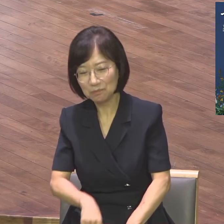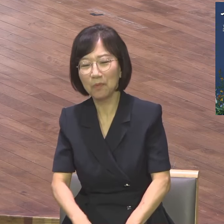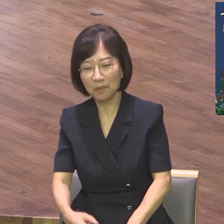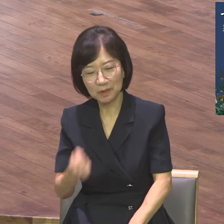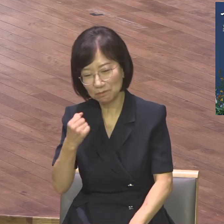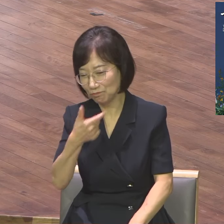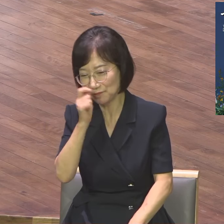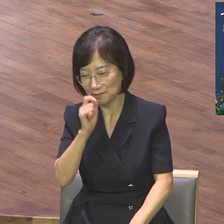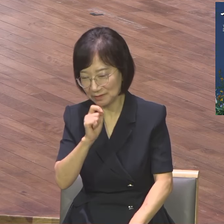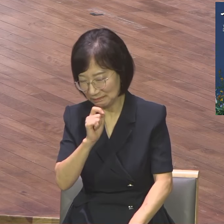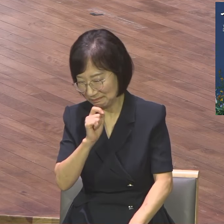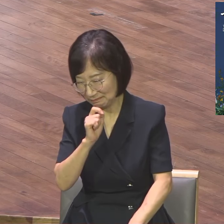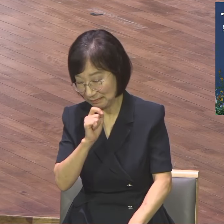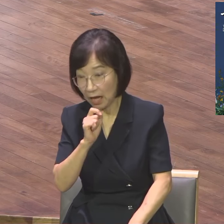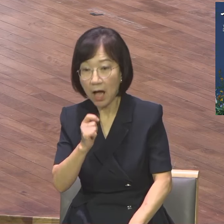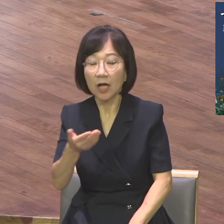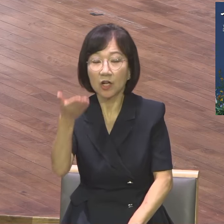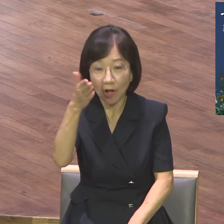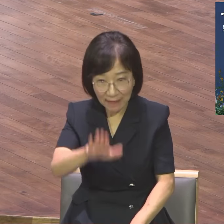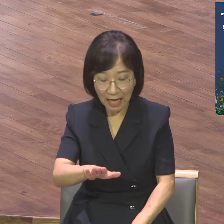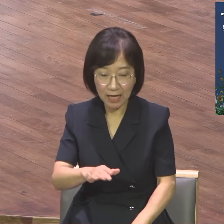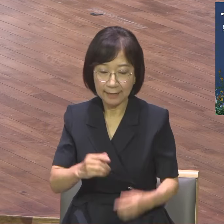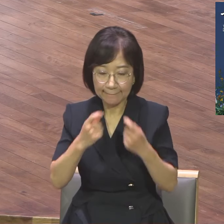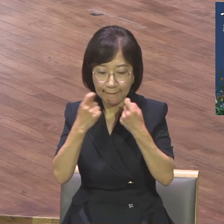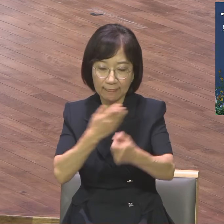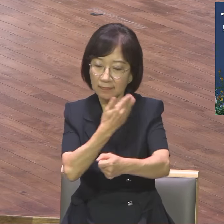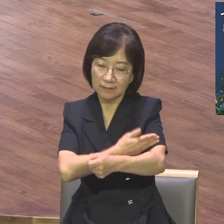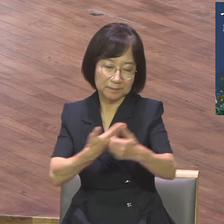능력 필요 없습니다. 전능자가 계시기 때문에